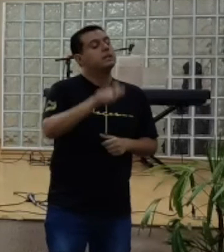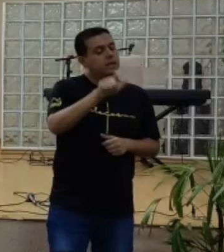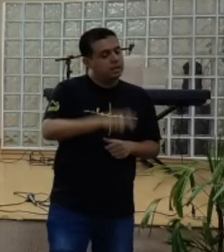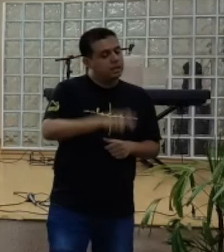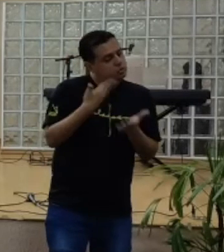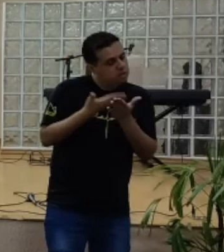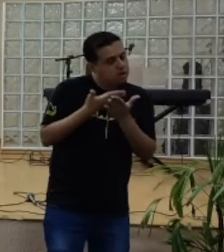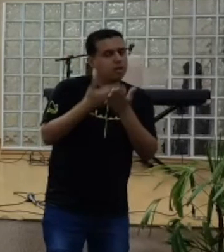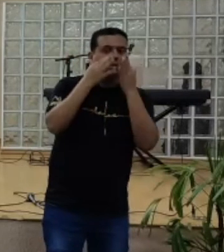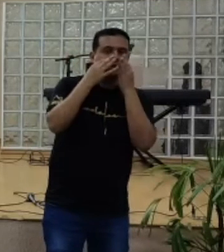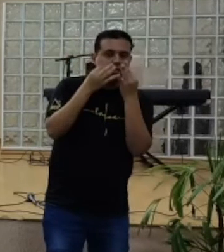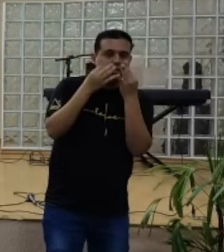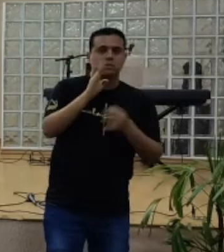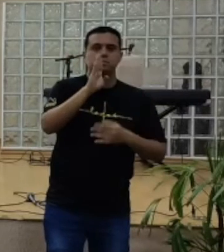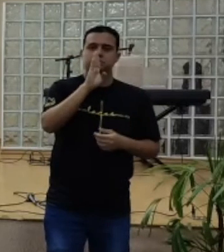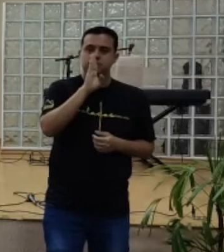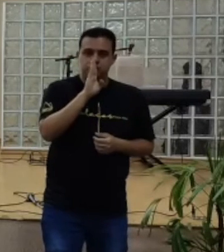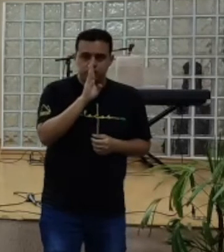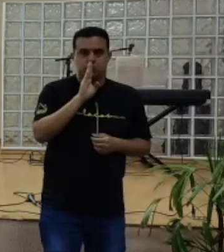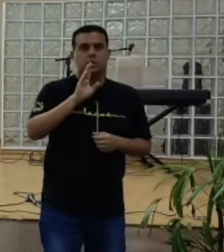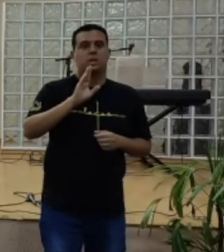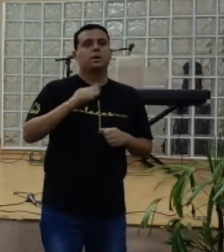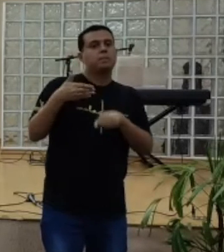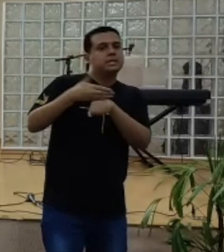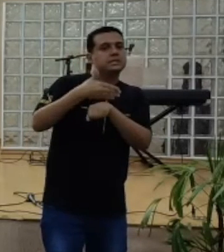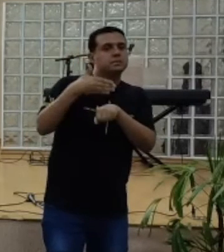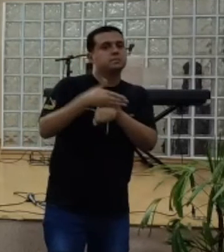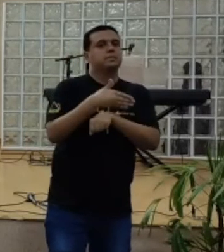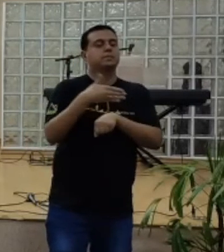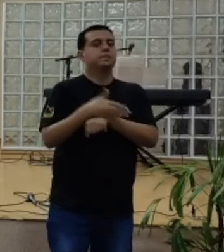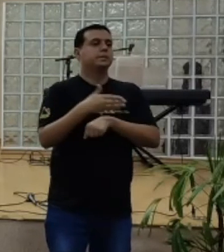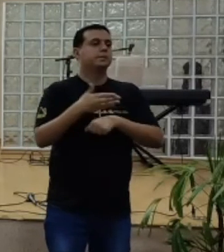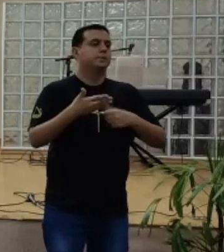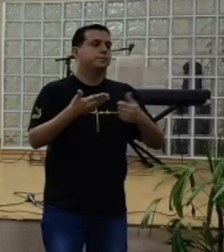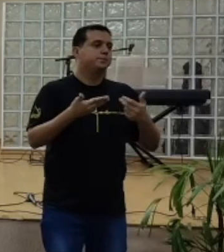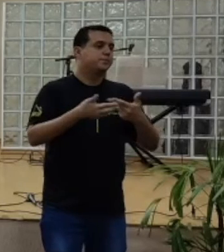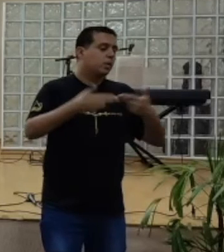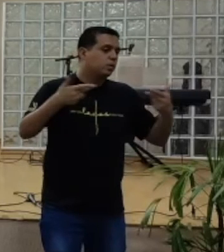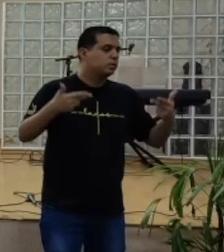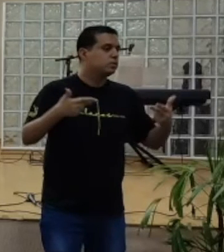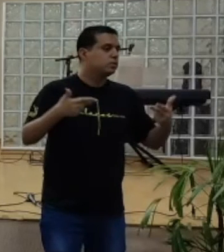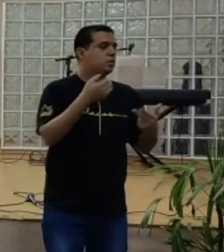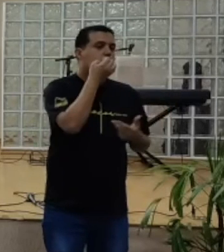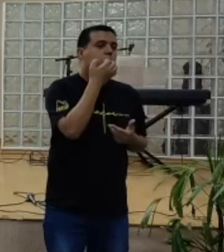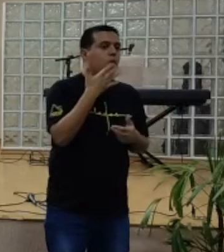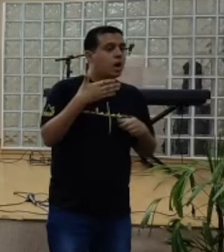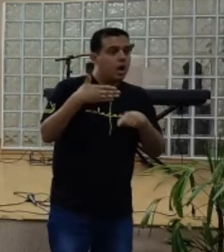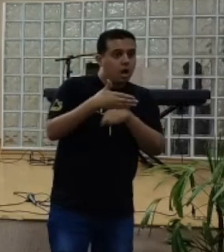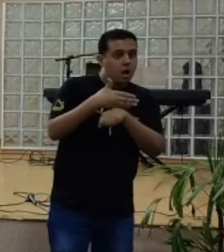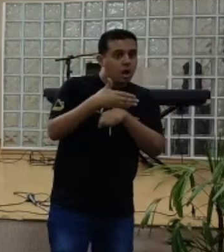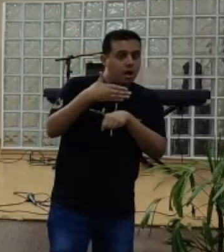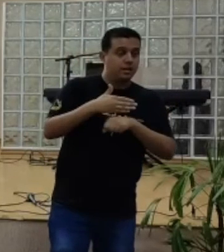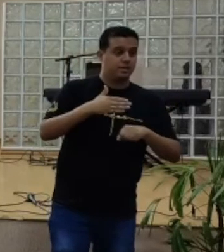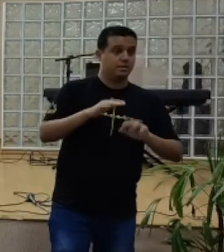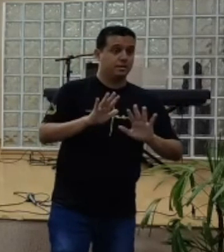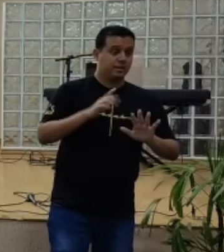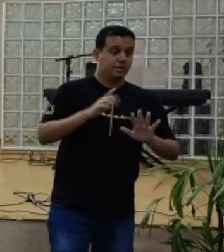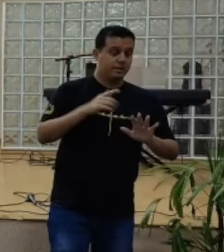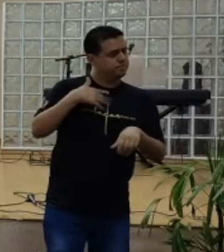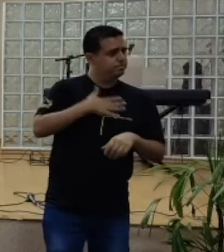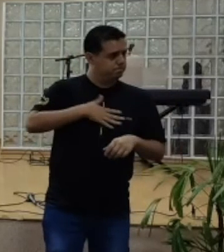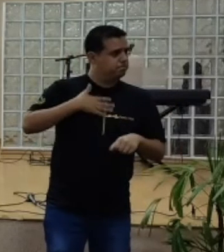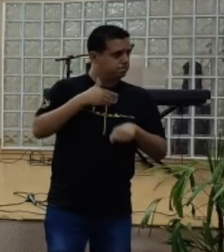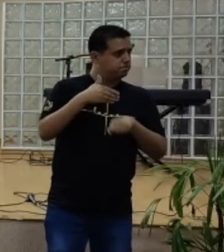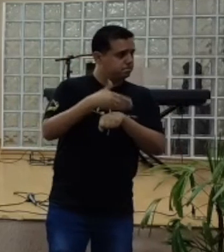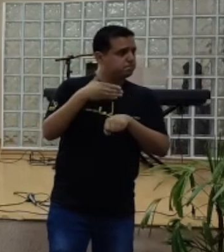prestavam atenção, que faziam participações boas na aula. Eu participava bastante da aula, mas nem sempre era muito bom.